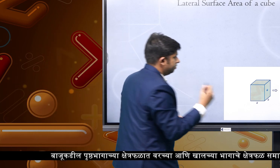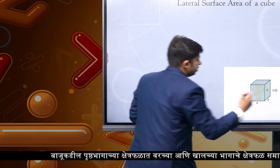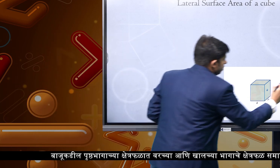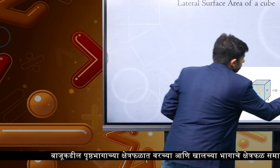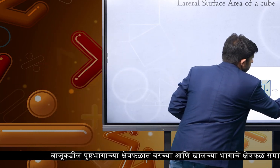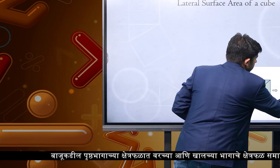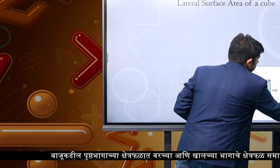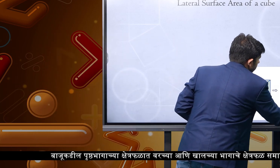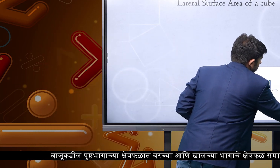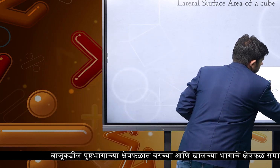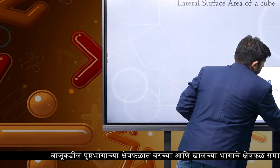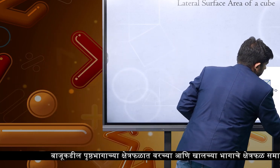क्षेत्रफळ समाविष्ट नाही.